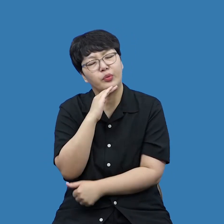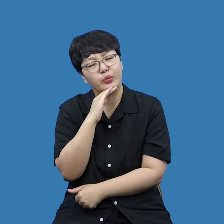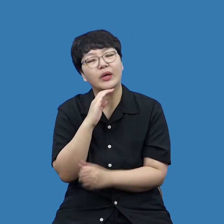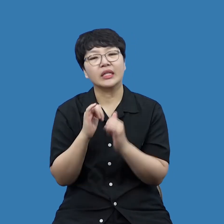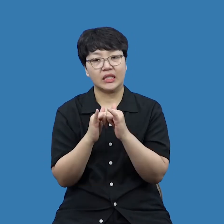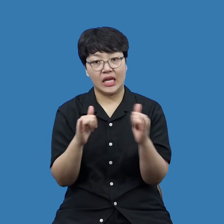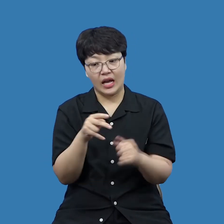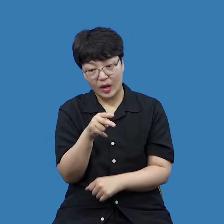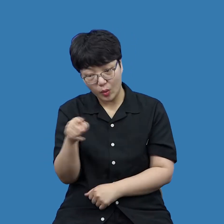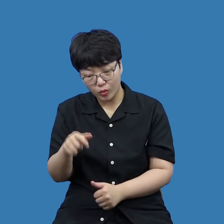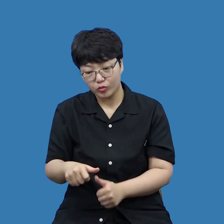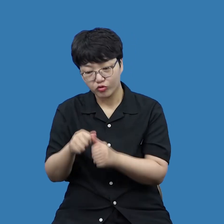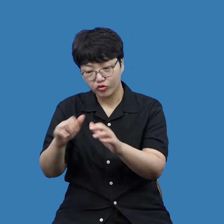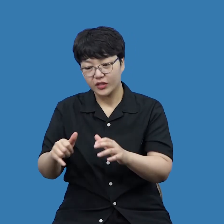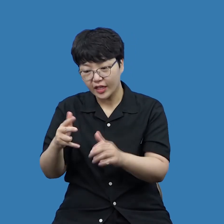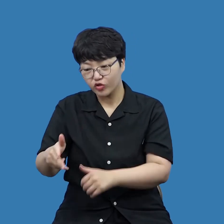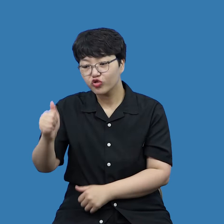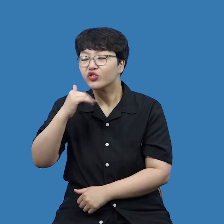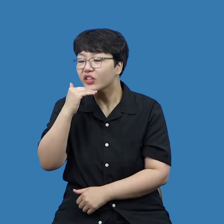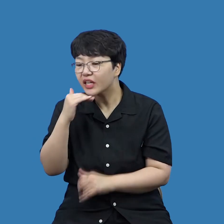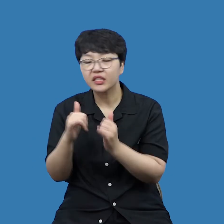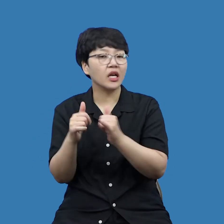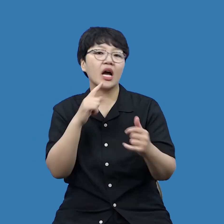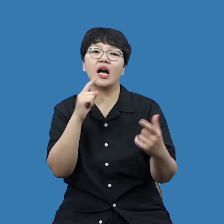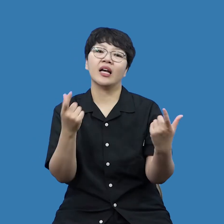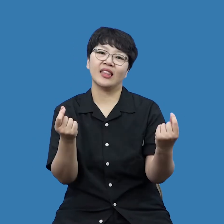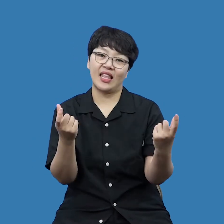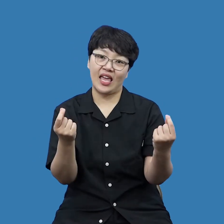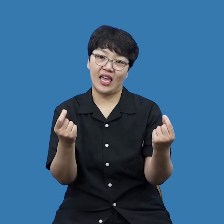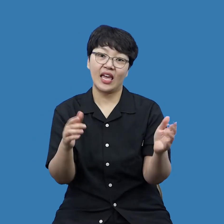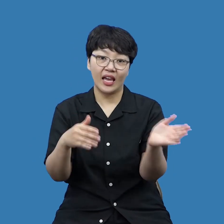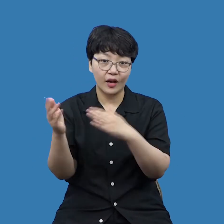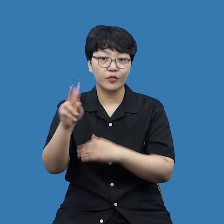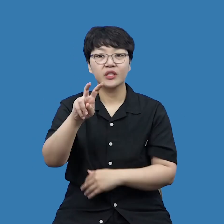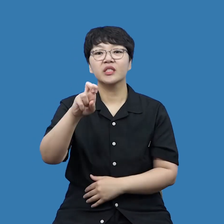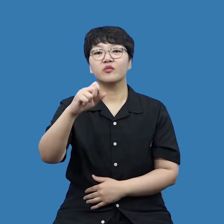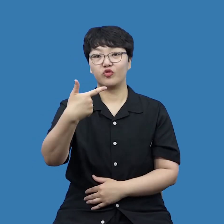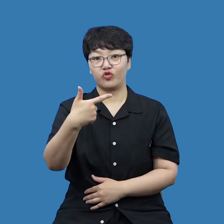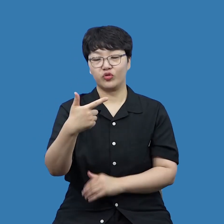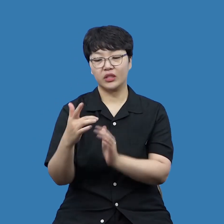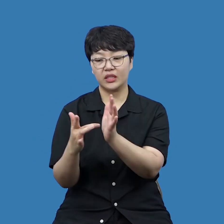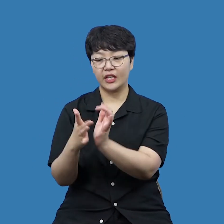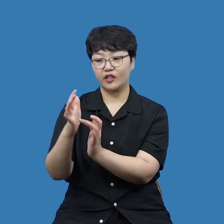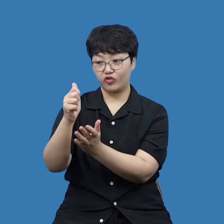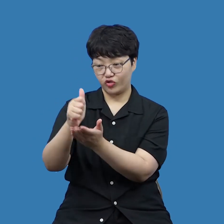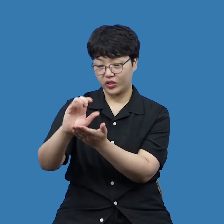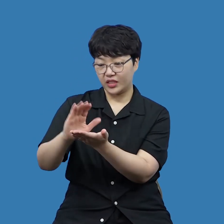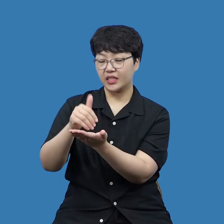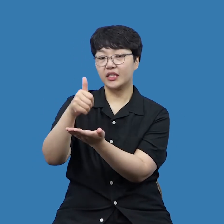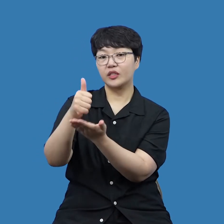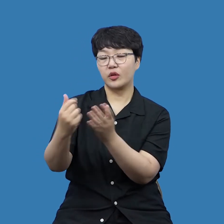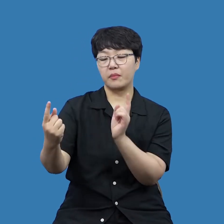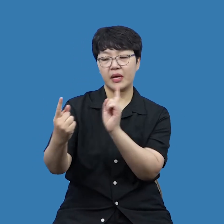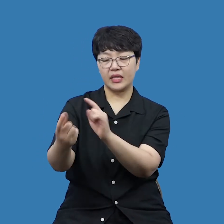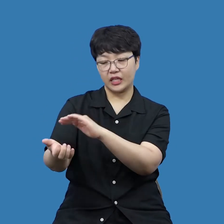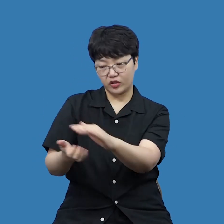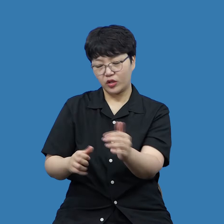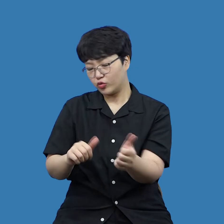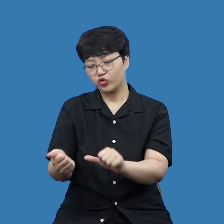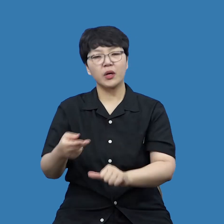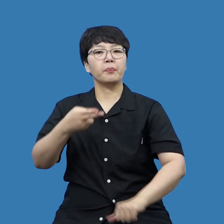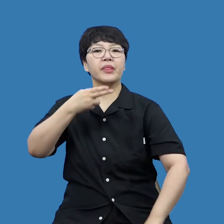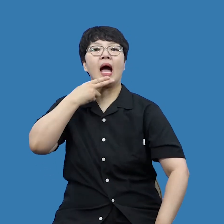말이에요. 26절에는 그리스도를 보기 전에는 죽지 아니하리라. 또 38절에